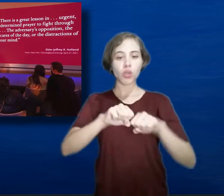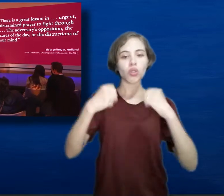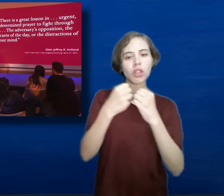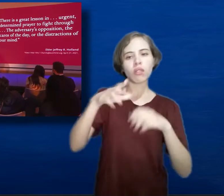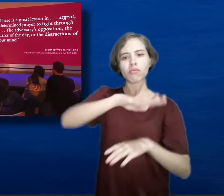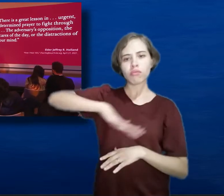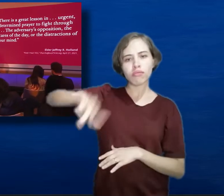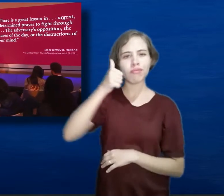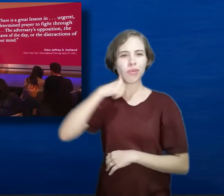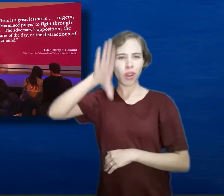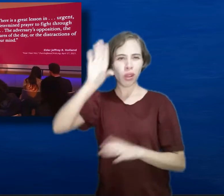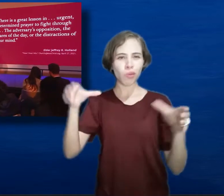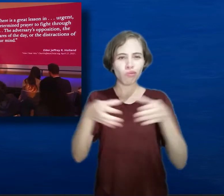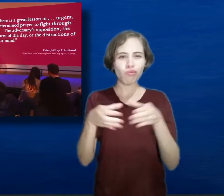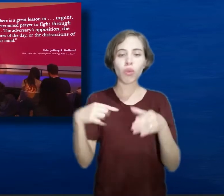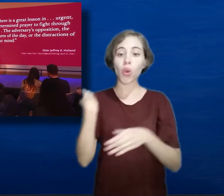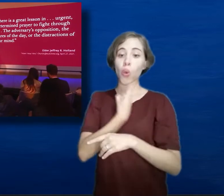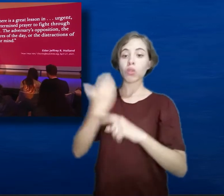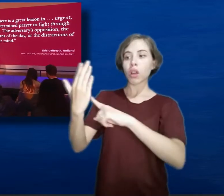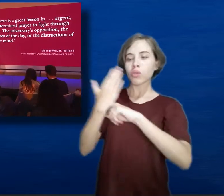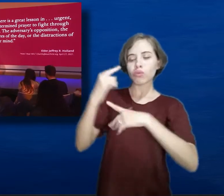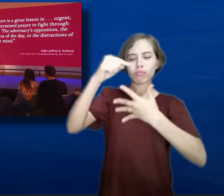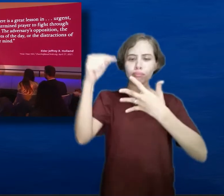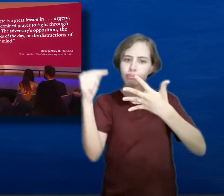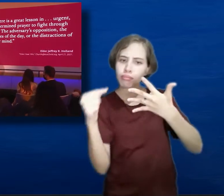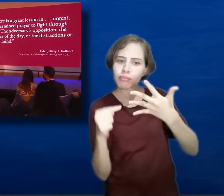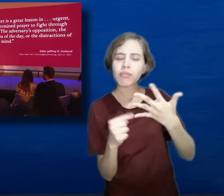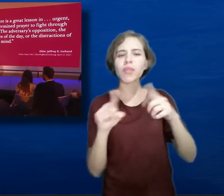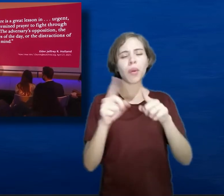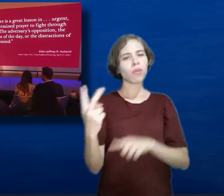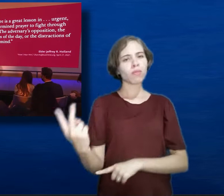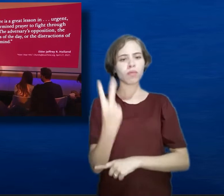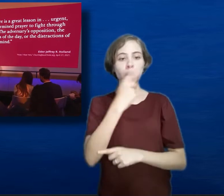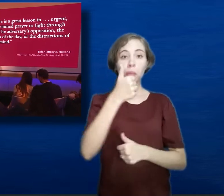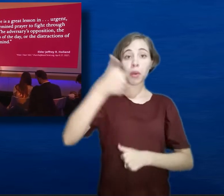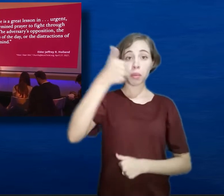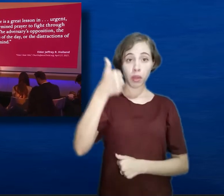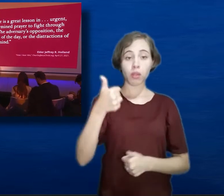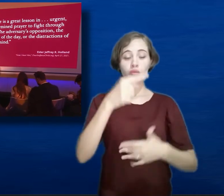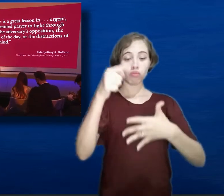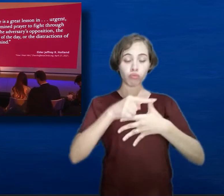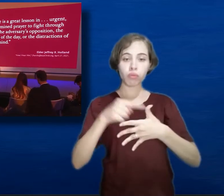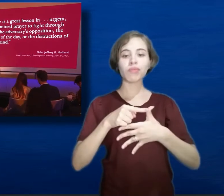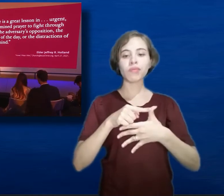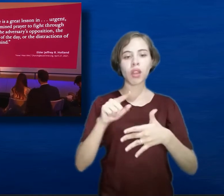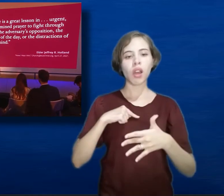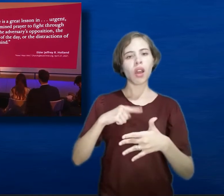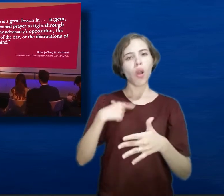Jean Bingham, presidente-geral da Sociedade de Socorro, descreveu 3 elementos que podem nos